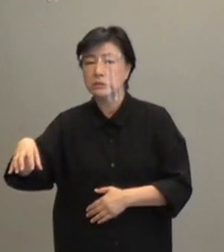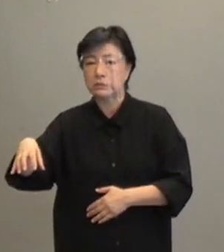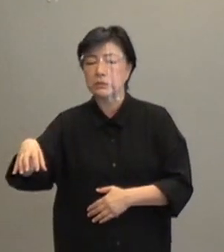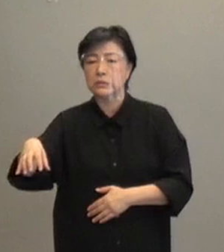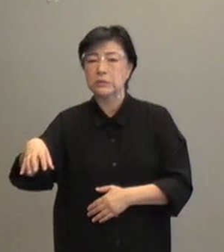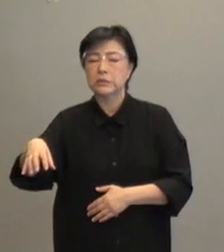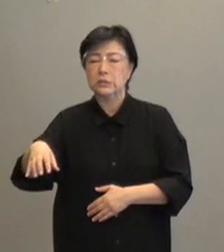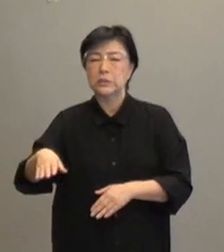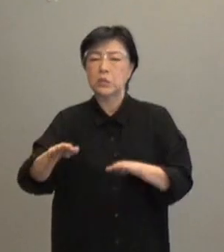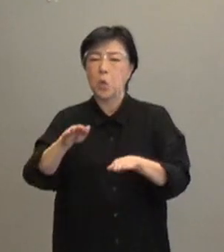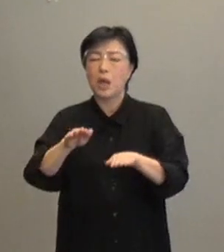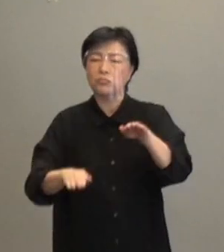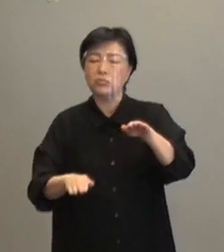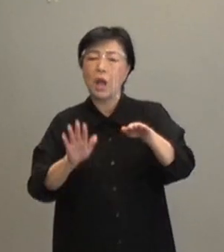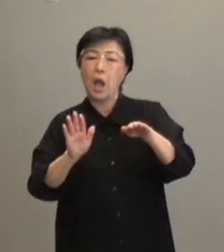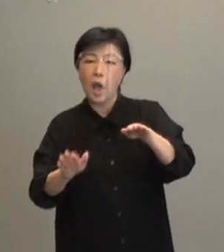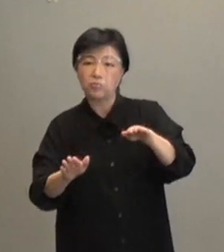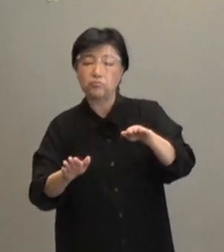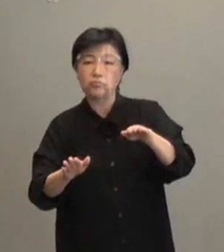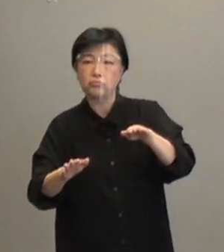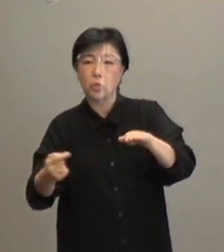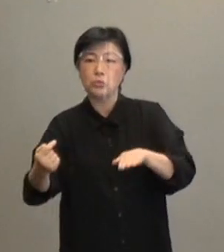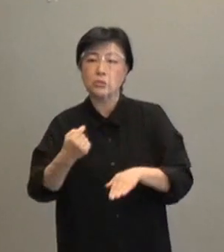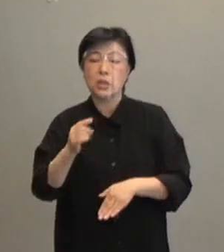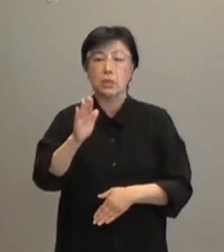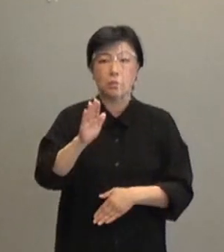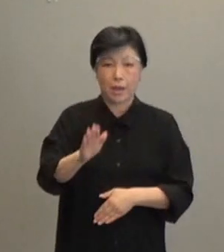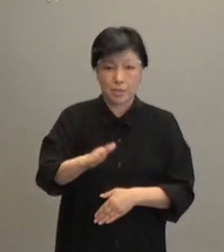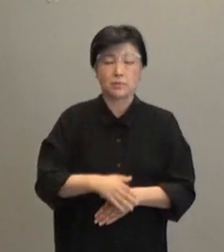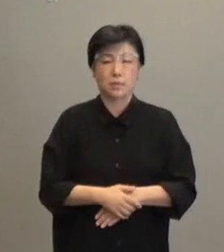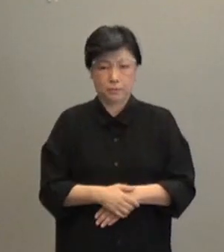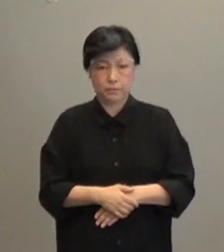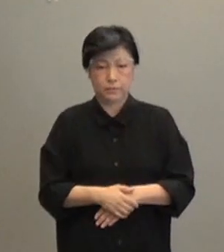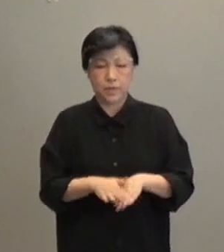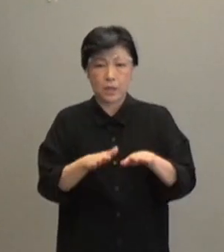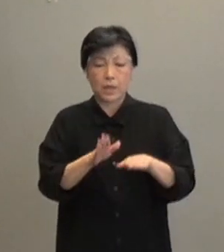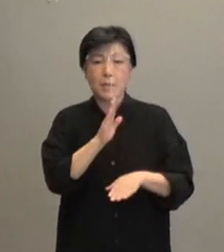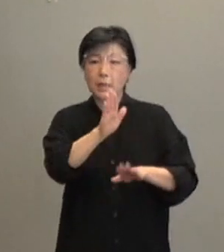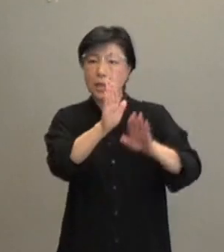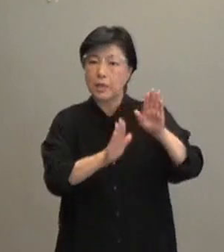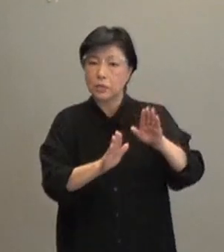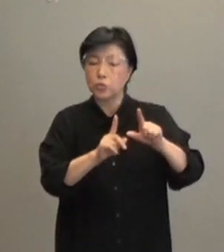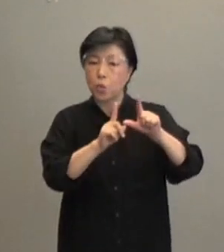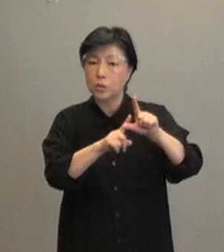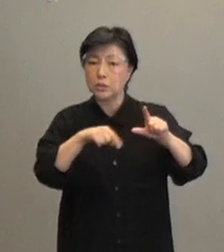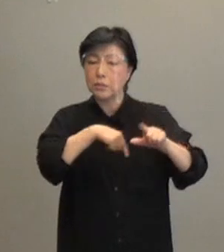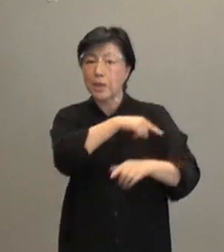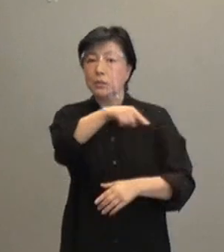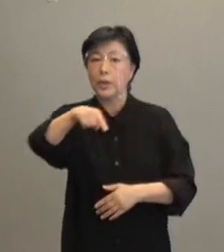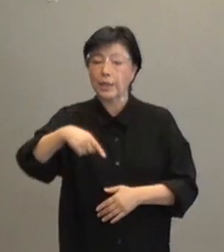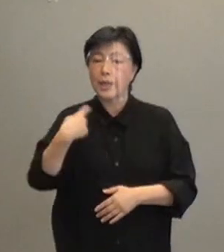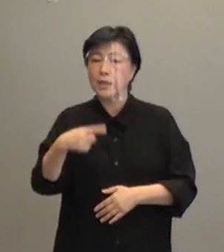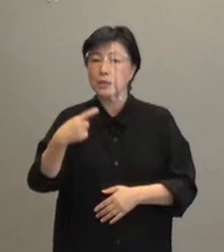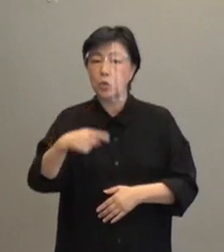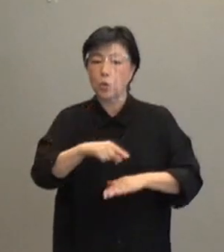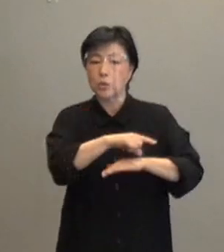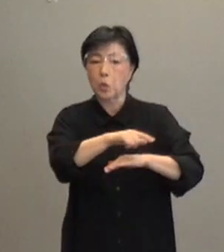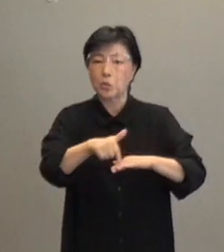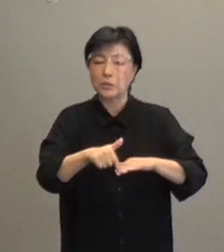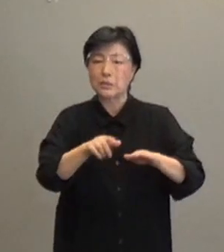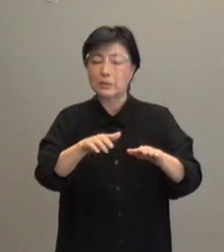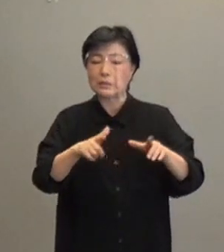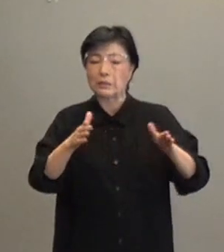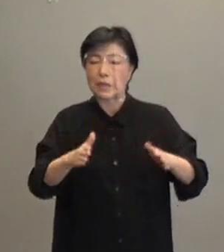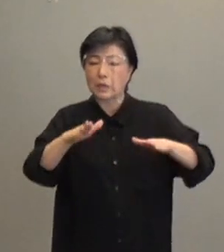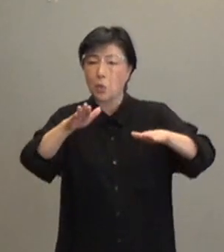が出かねないということもご指摘されていたかと思います。今現状千葉県内でその教育の地域間格差という